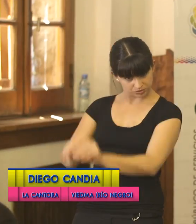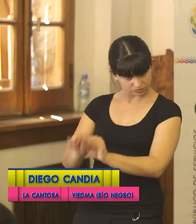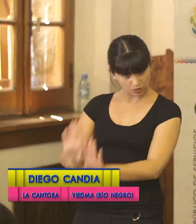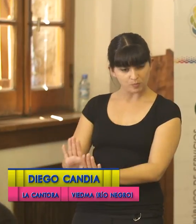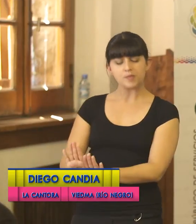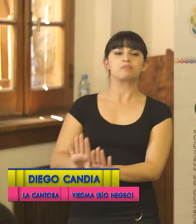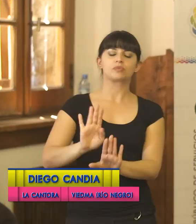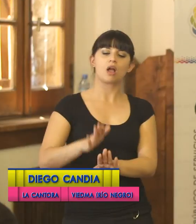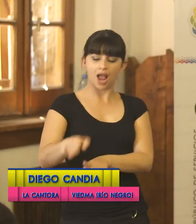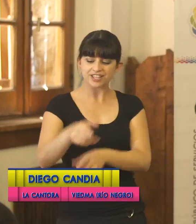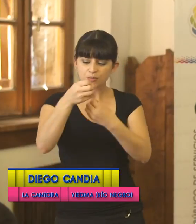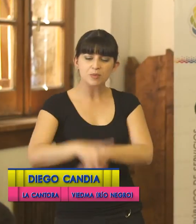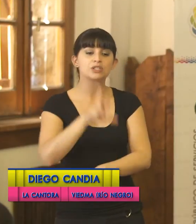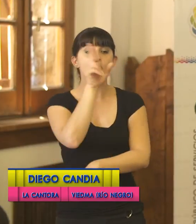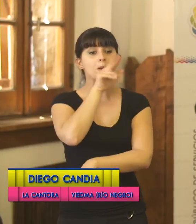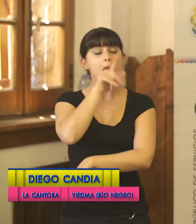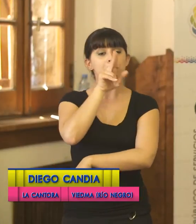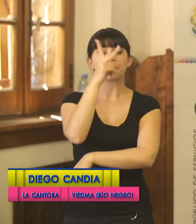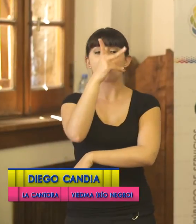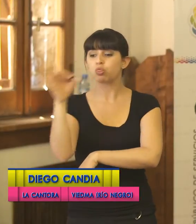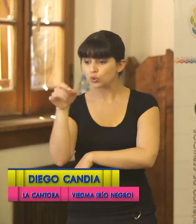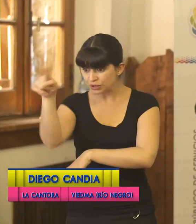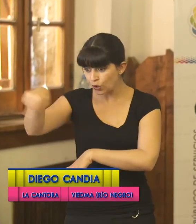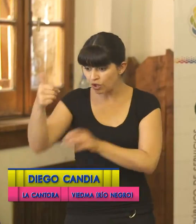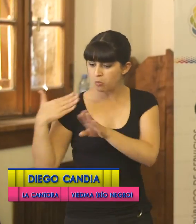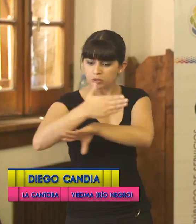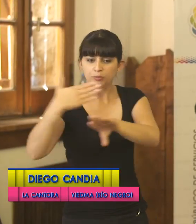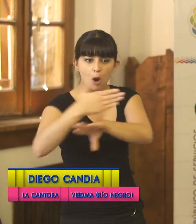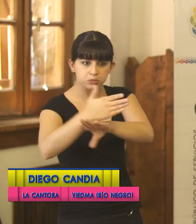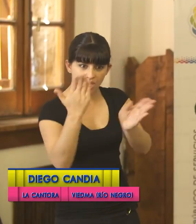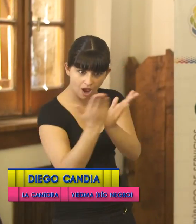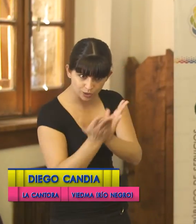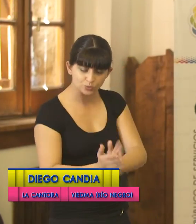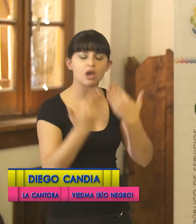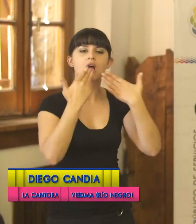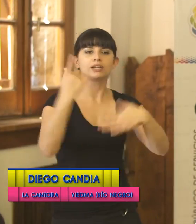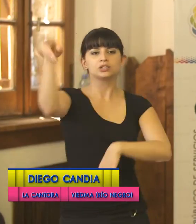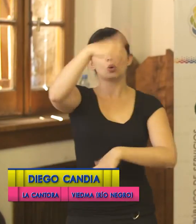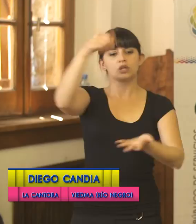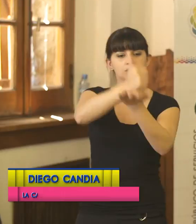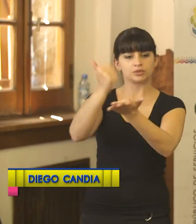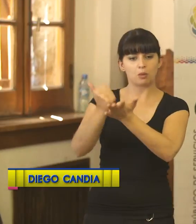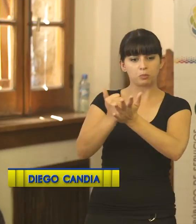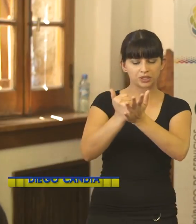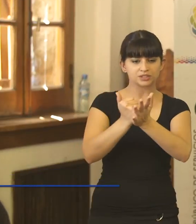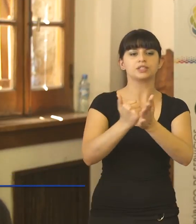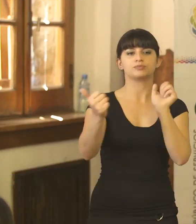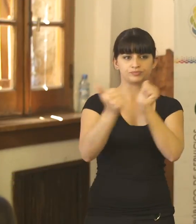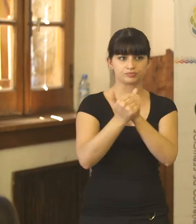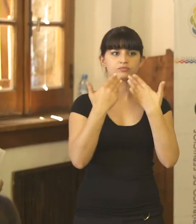a la universidad en la ciudad de la plata gracias a todos por estar y por compartir este momento